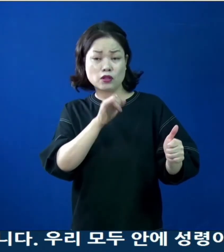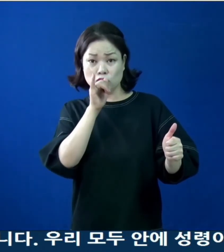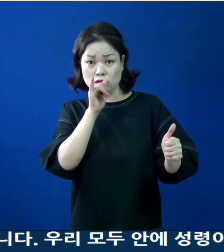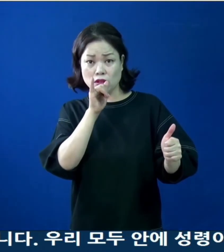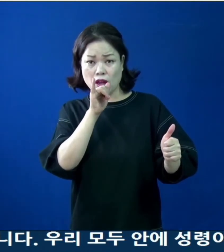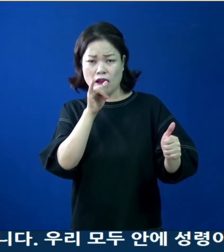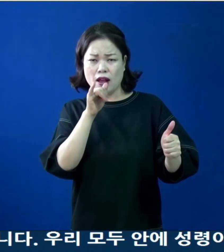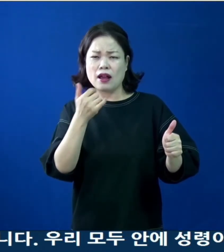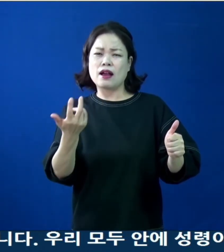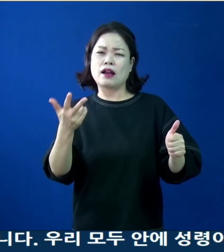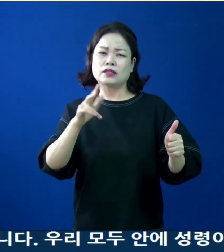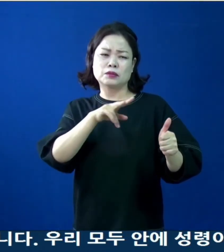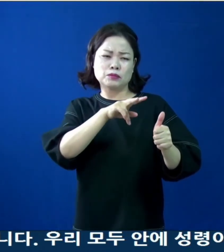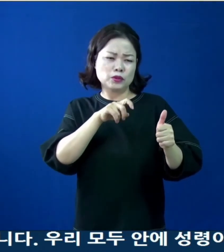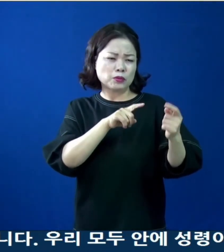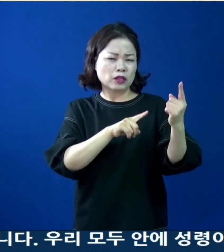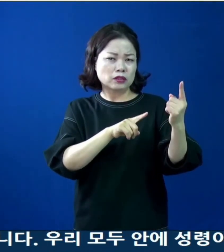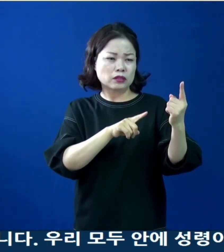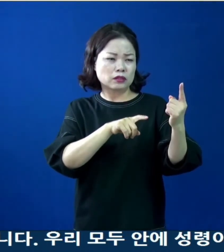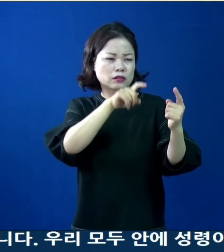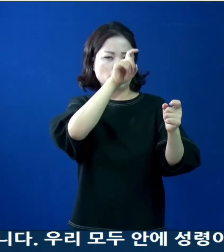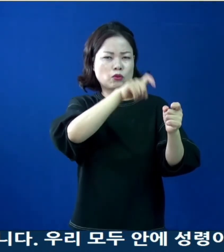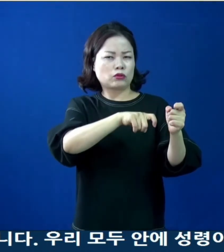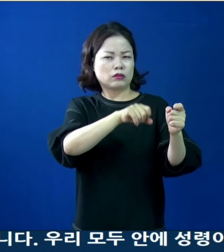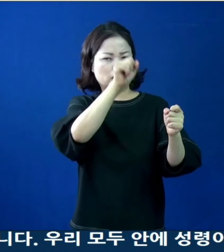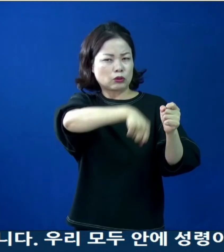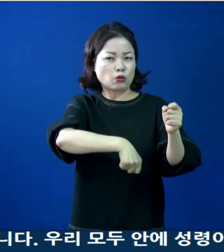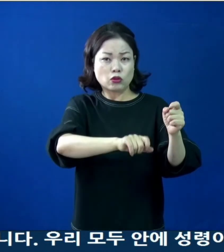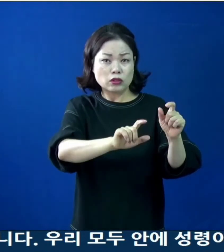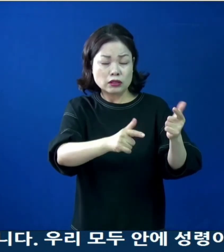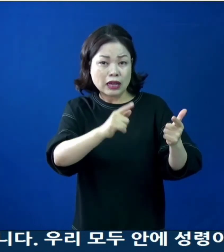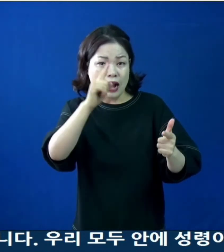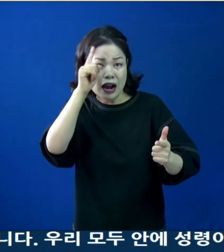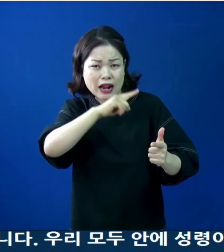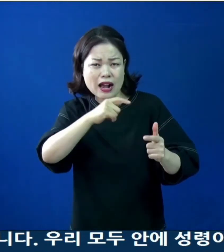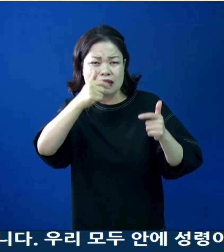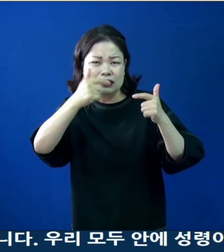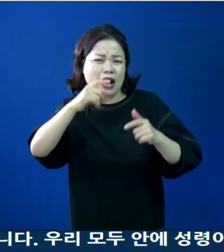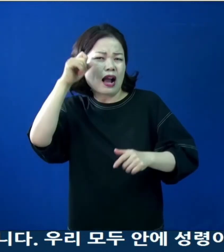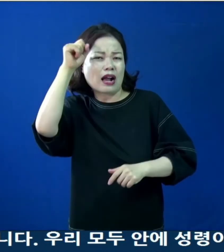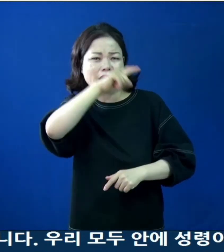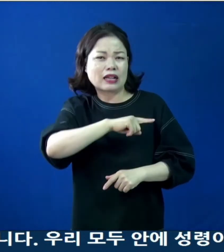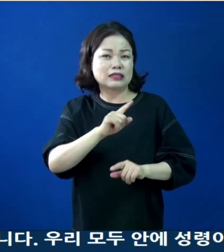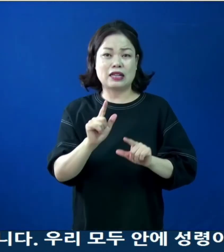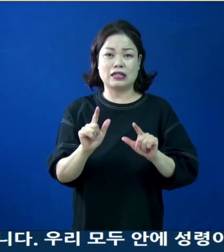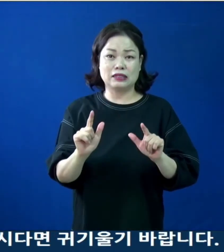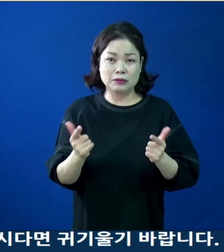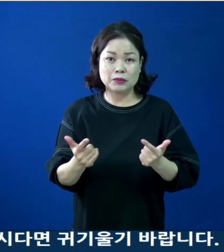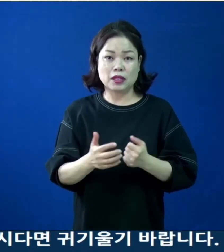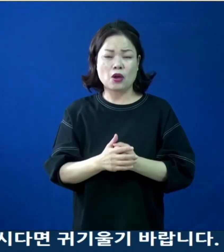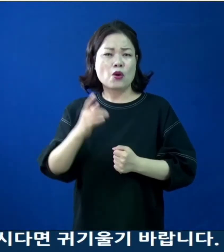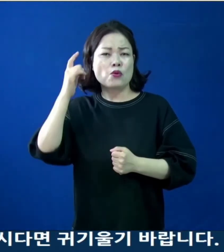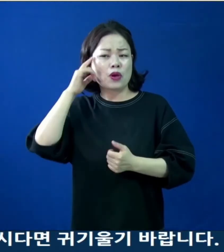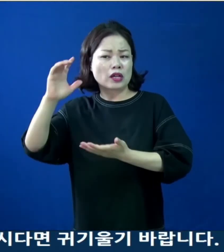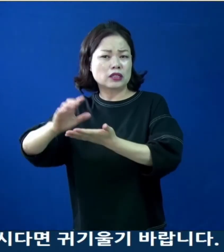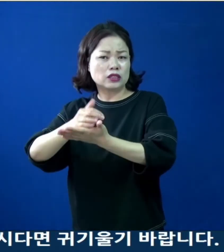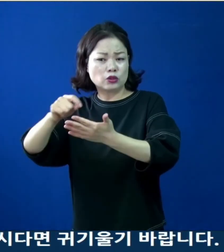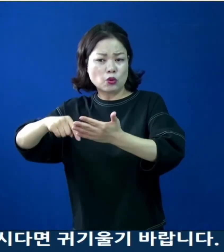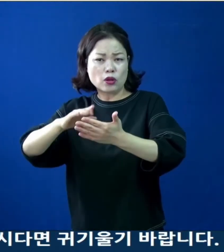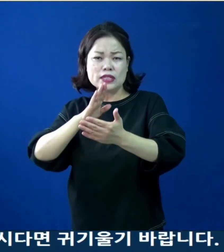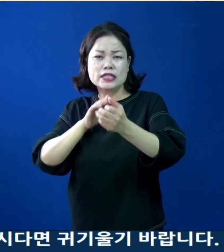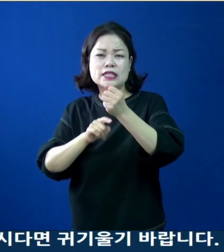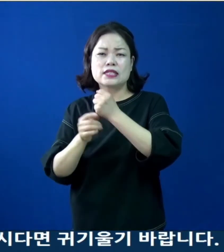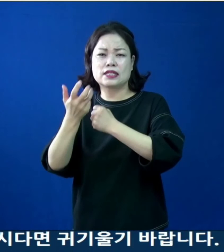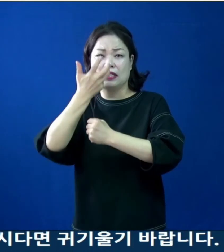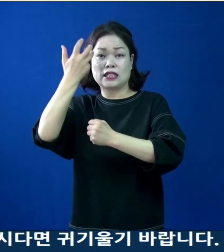있지만, 하지만 미움의 대상이 고정될 수는 없습니다. 악할 수 있지만 항상 악할 수가 없습니다. 왜냐하면 그리스도인 안에는 진리의